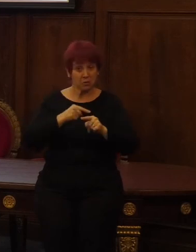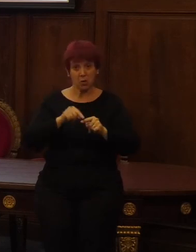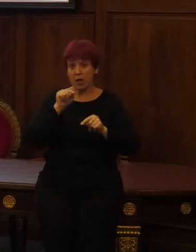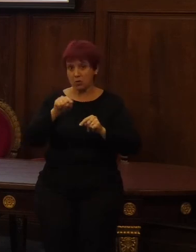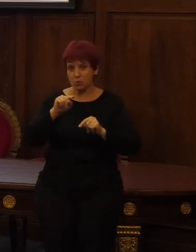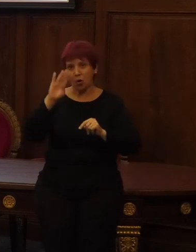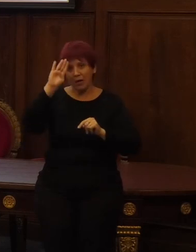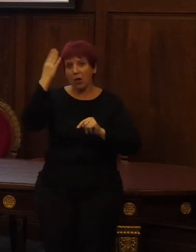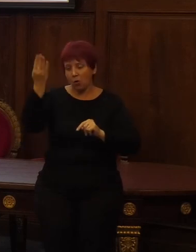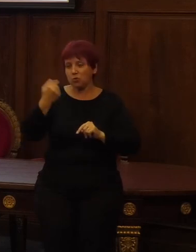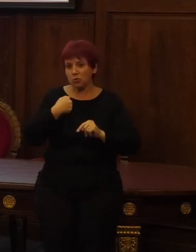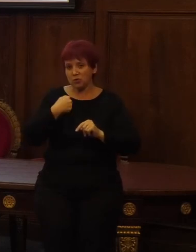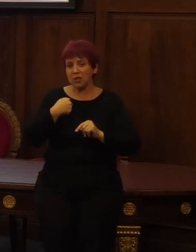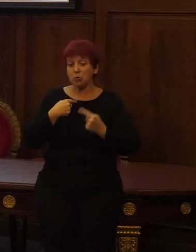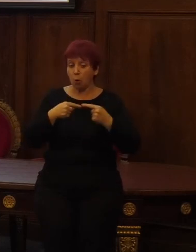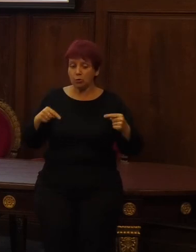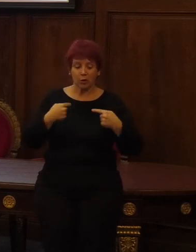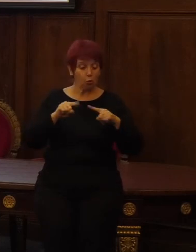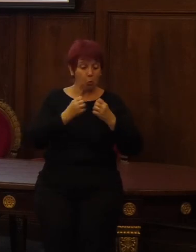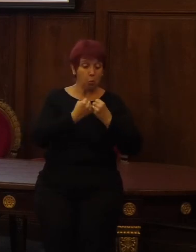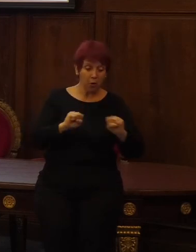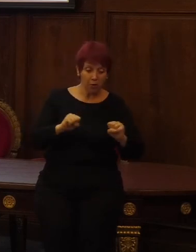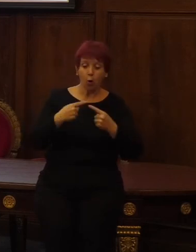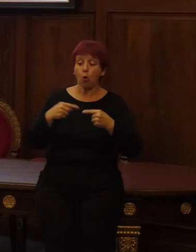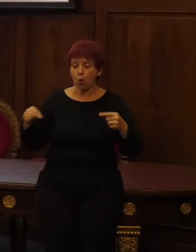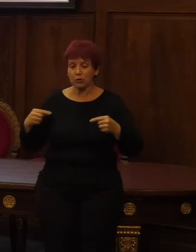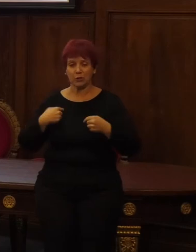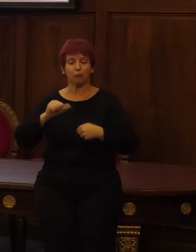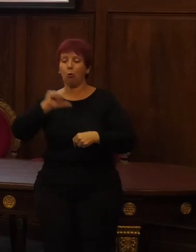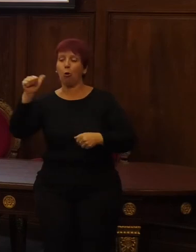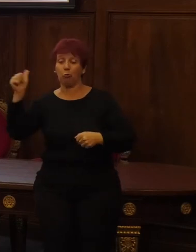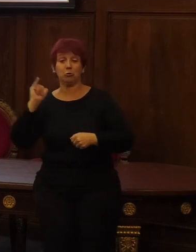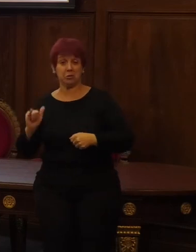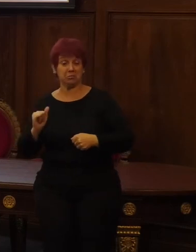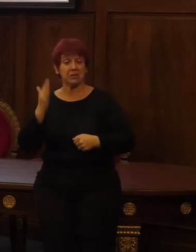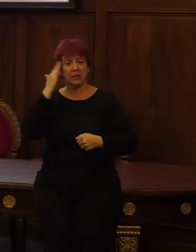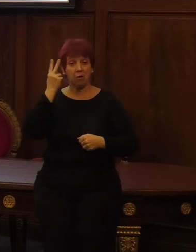que reconocernos en nuestras deficiencias y en nuestras virtudes.